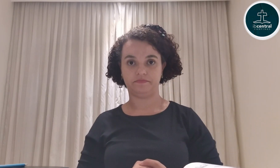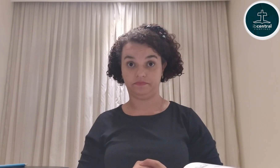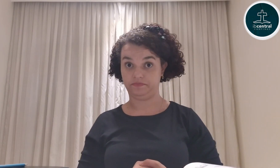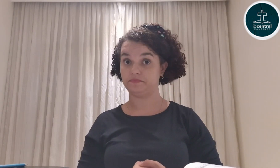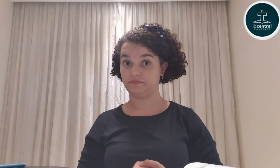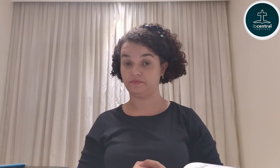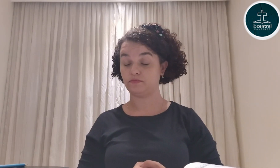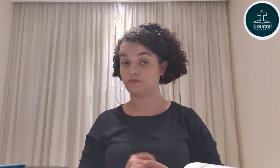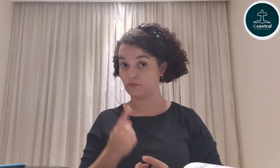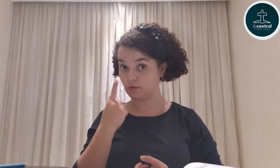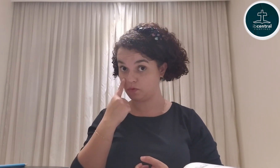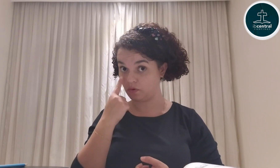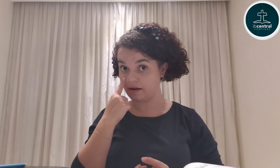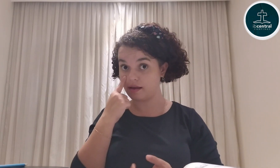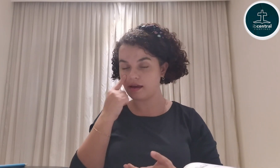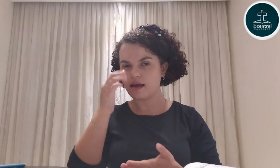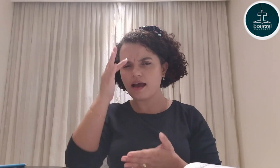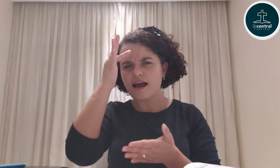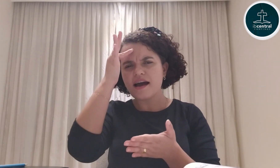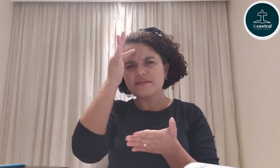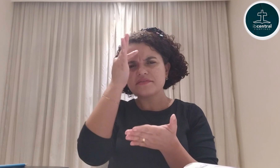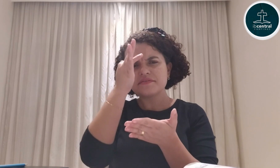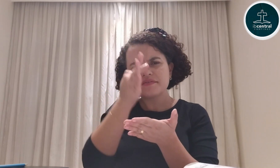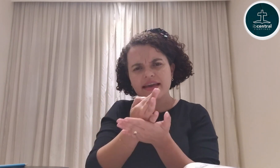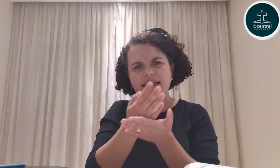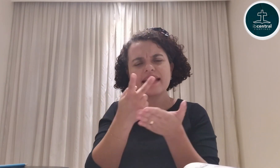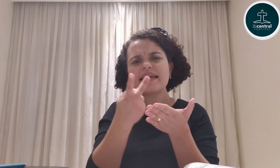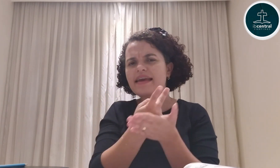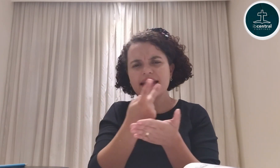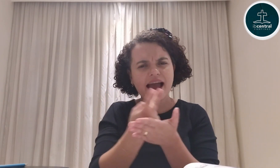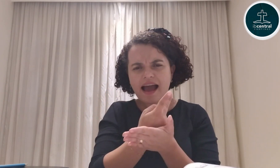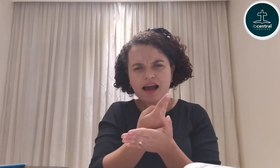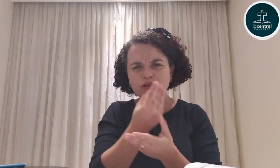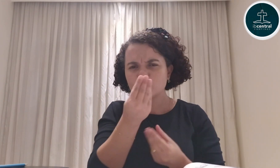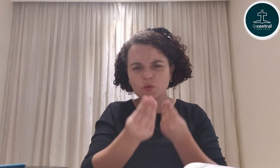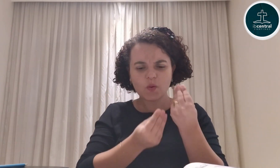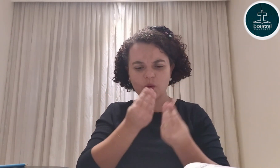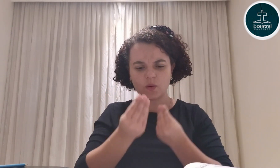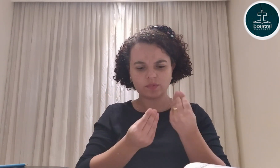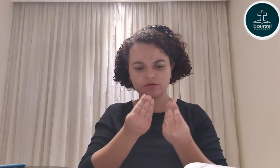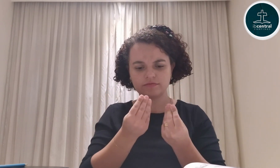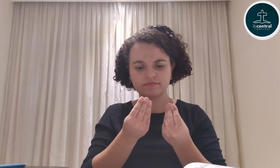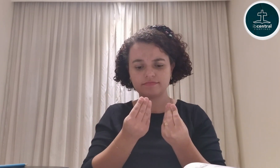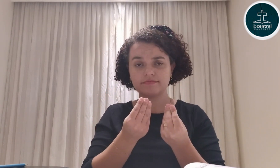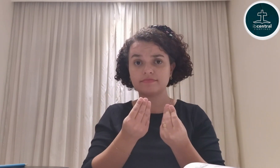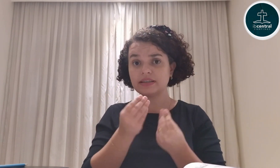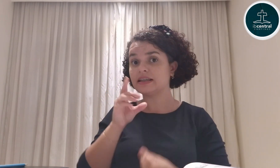de amor verdadeiro com Deus. Vejamos um